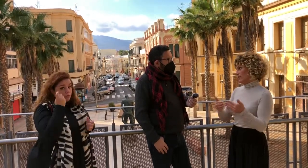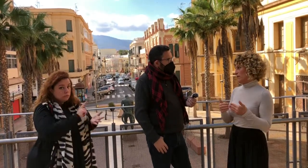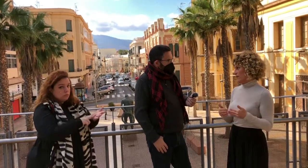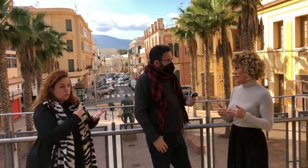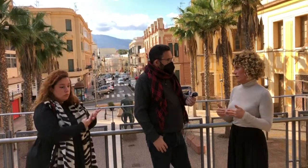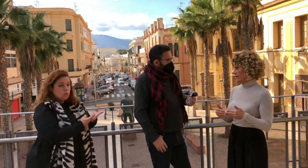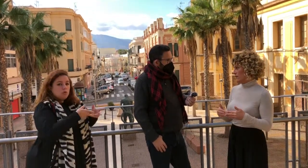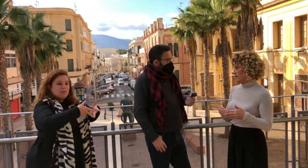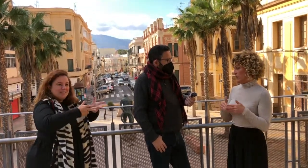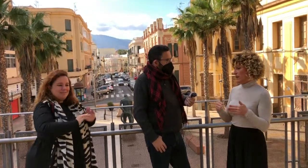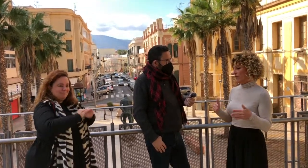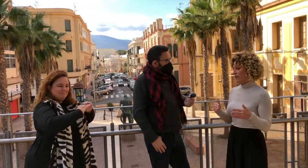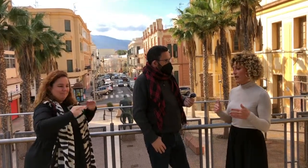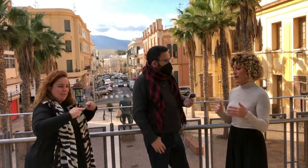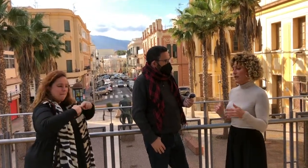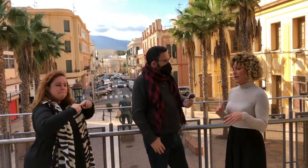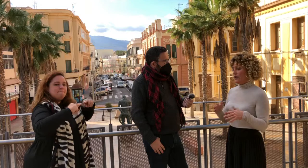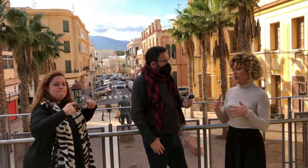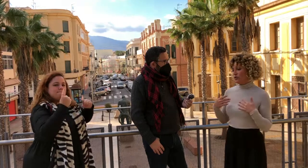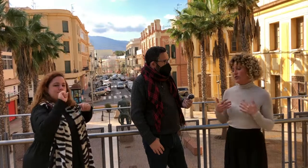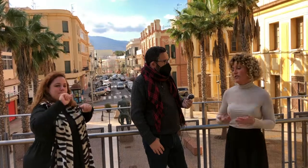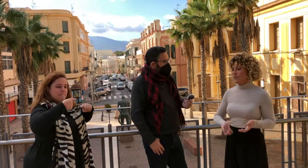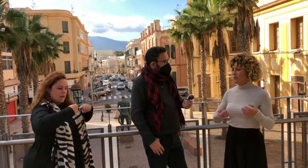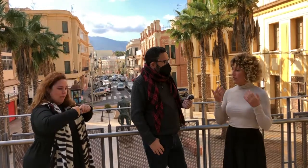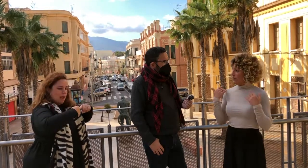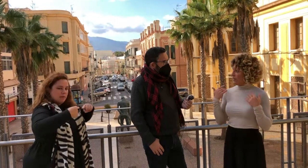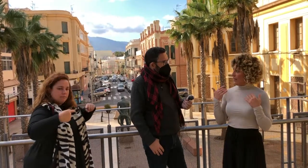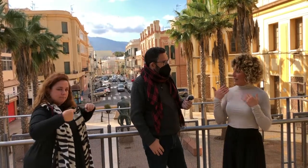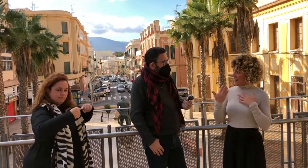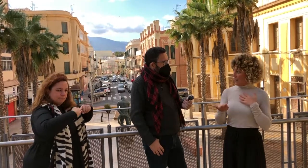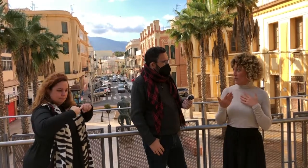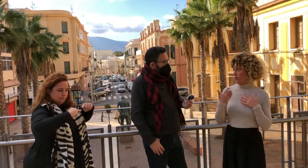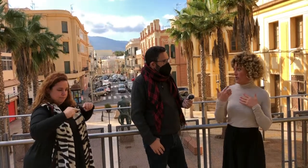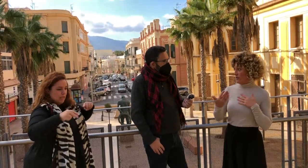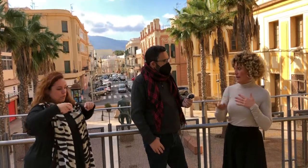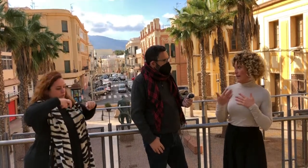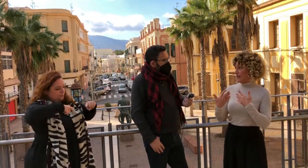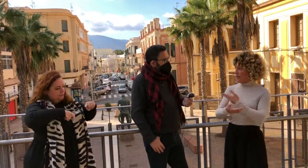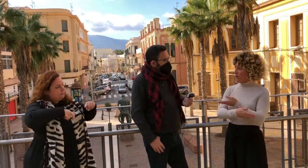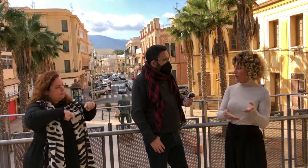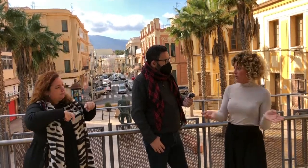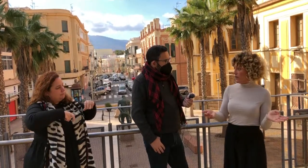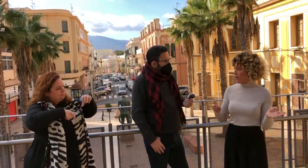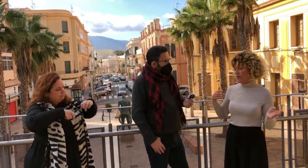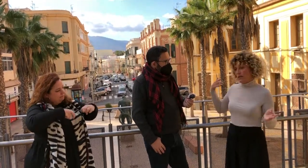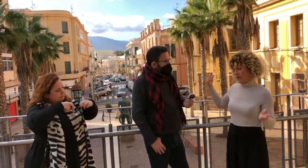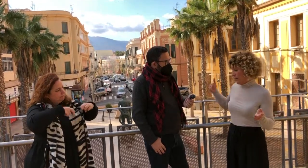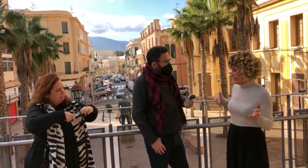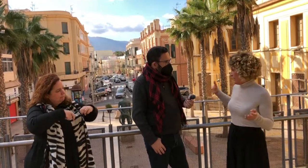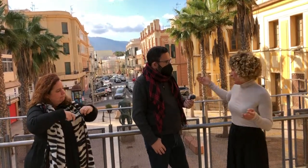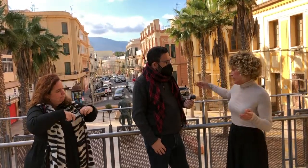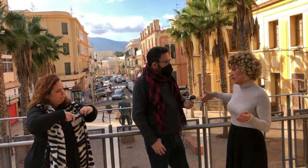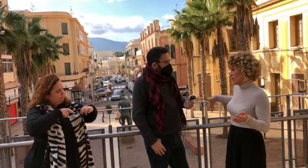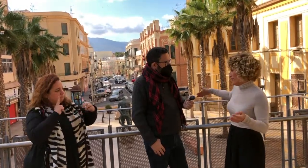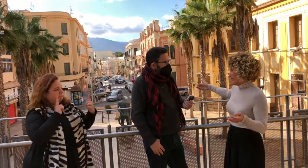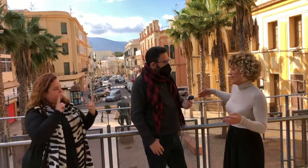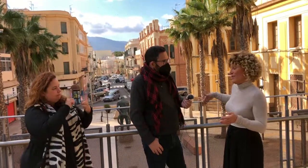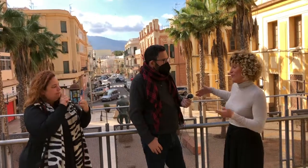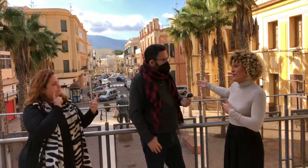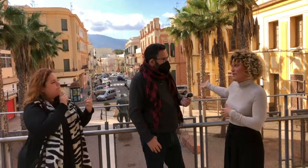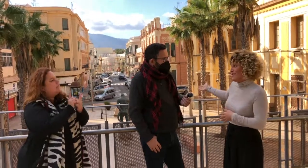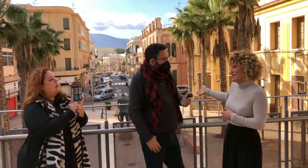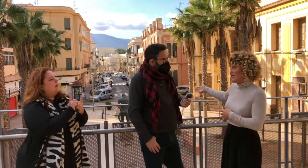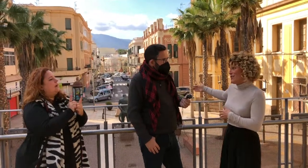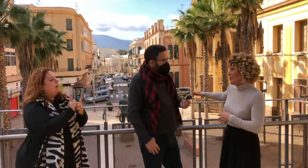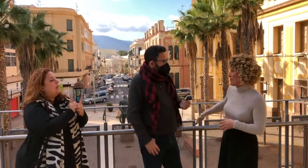en primera fila, y nosotros nos sentamos de cara a ellos al alumnado, y el profesor pues depende,